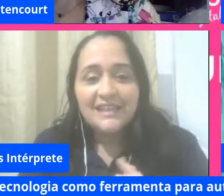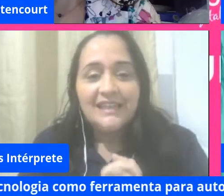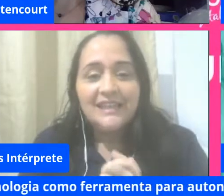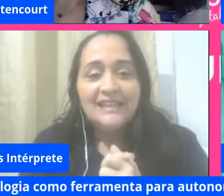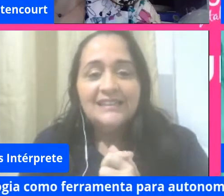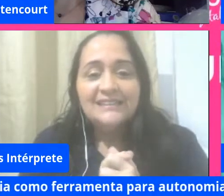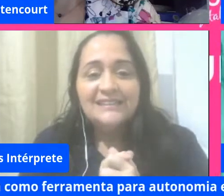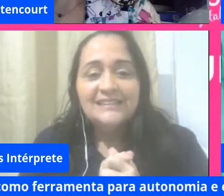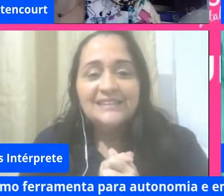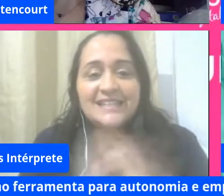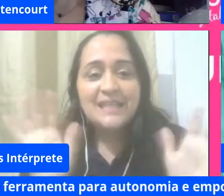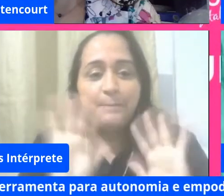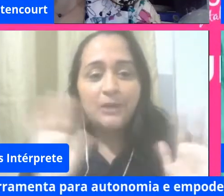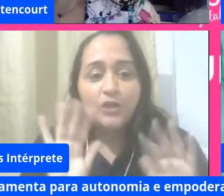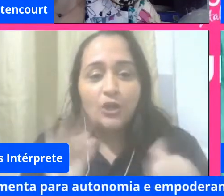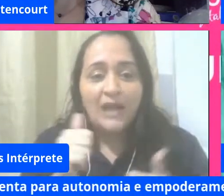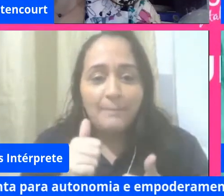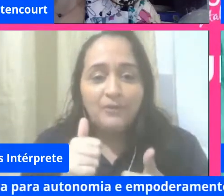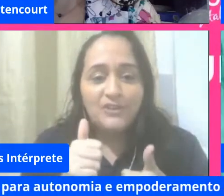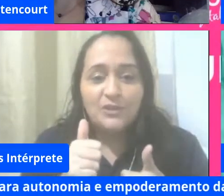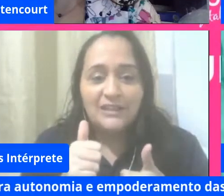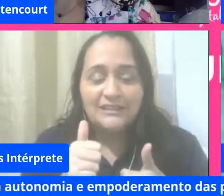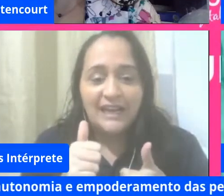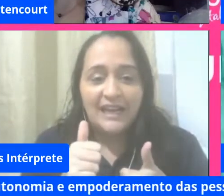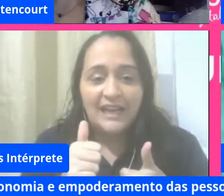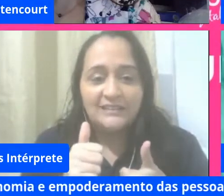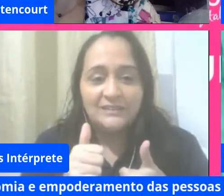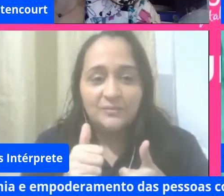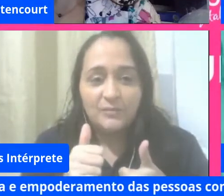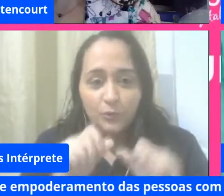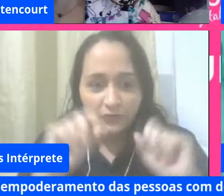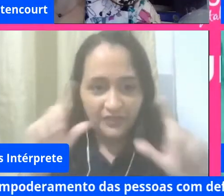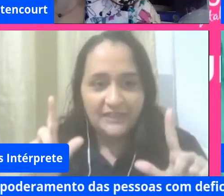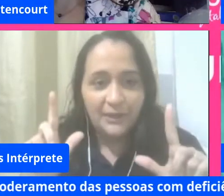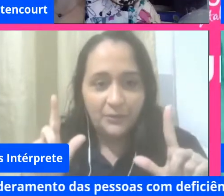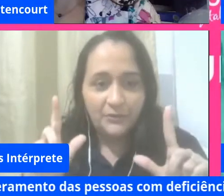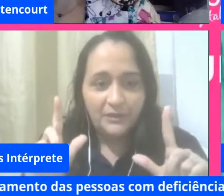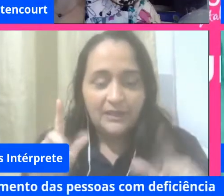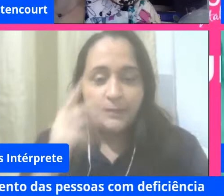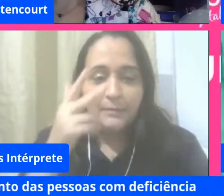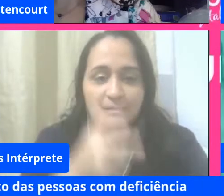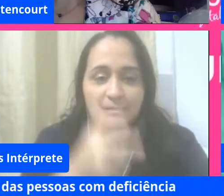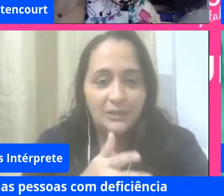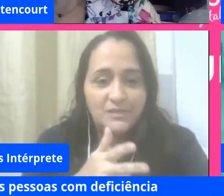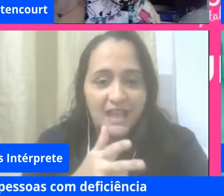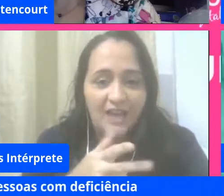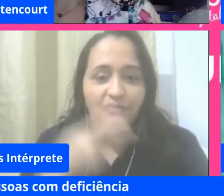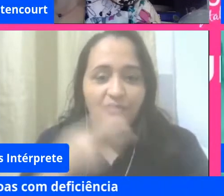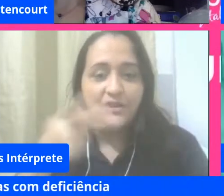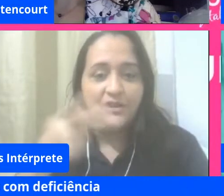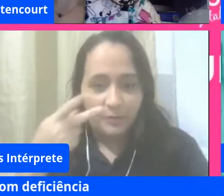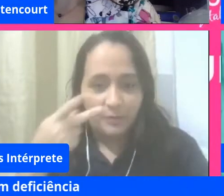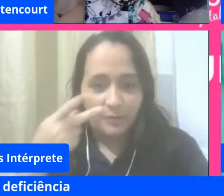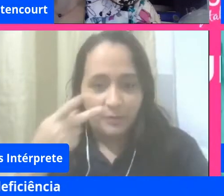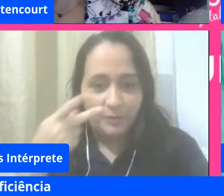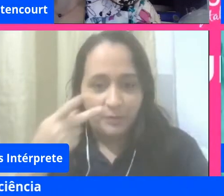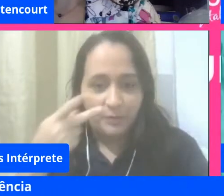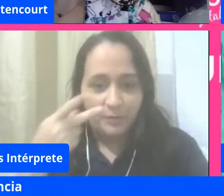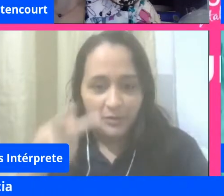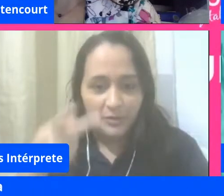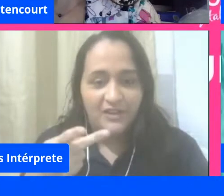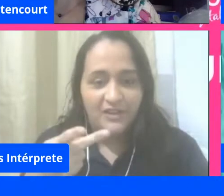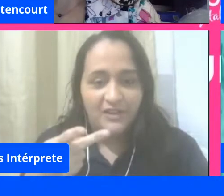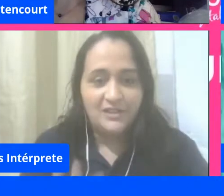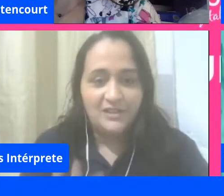Você pode colocar, professora Andréa, o vídeo, e mesmo que não saia a voz, eu posso estar fazendo a voz?